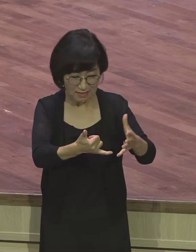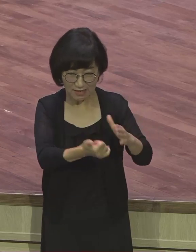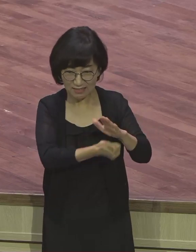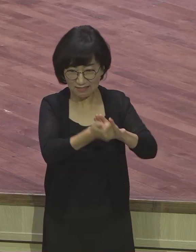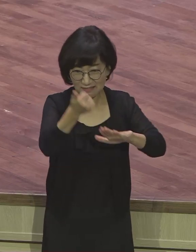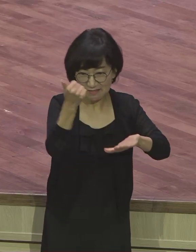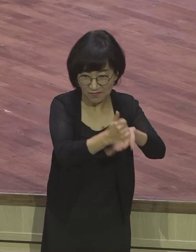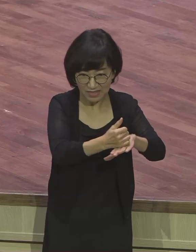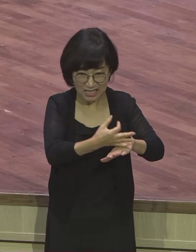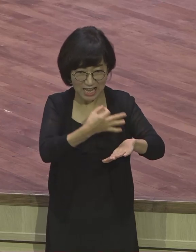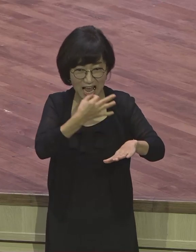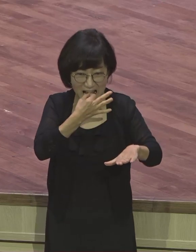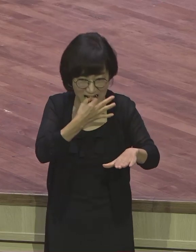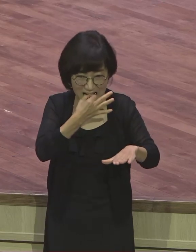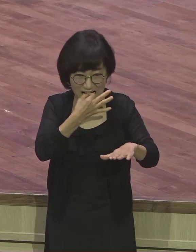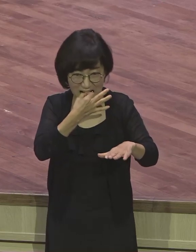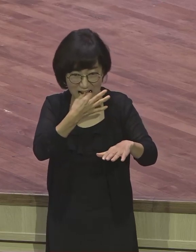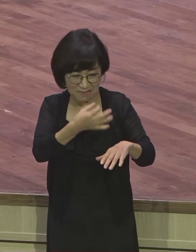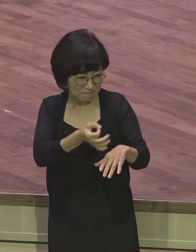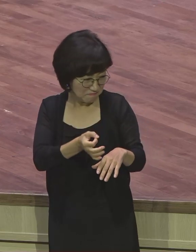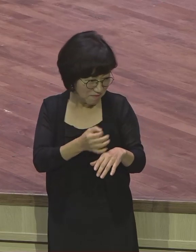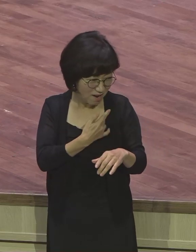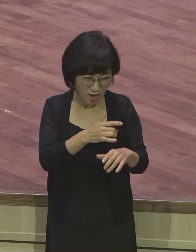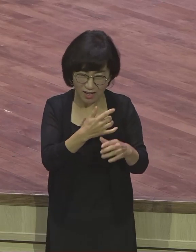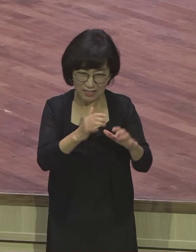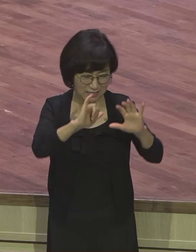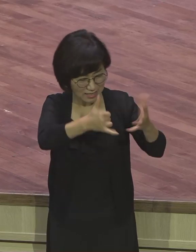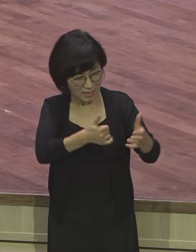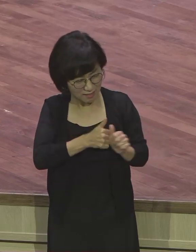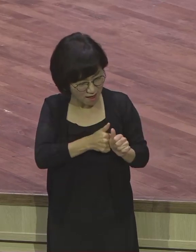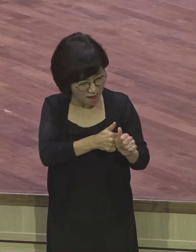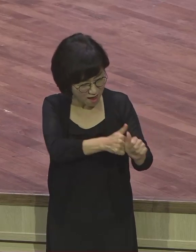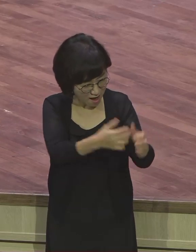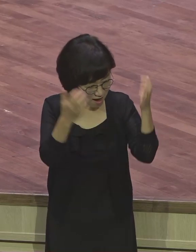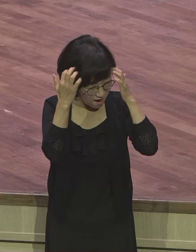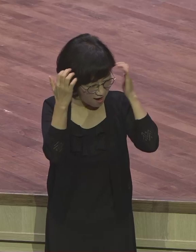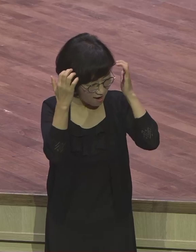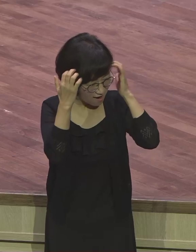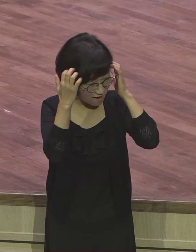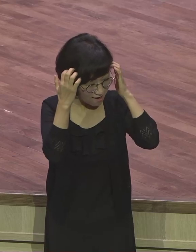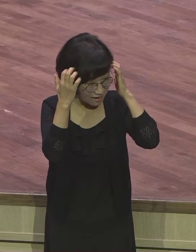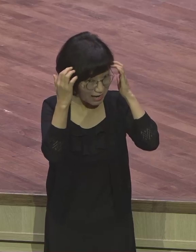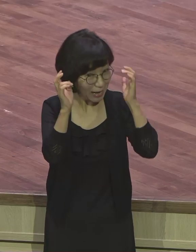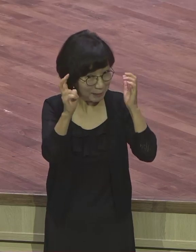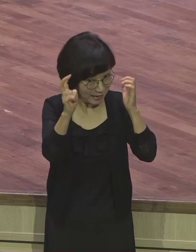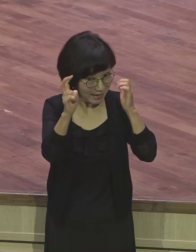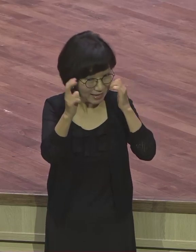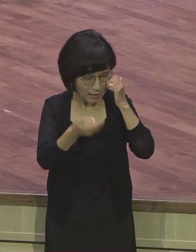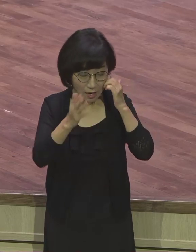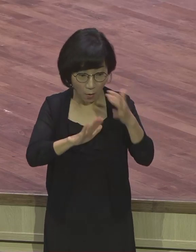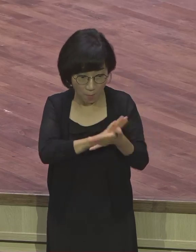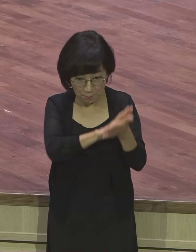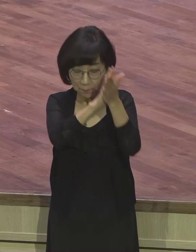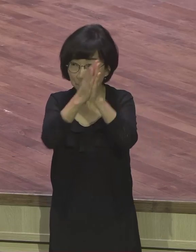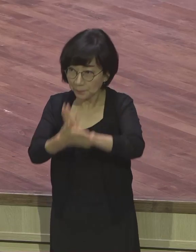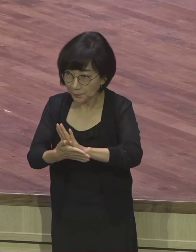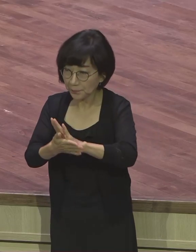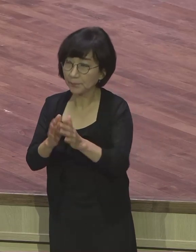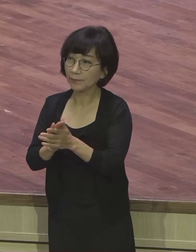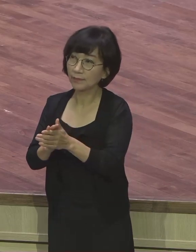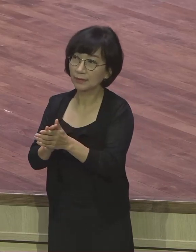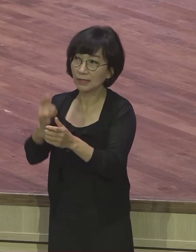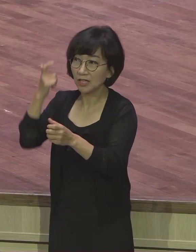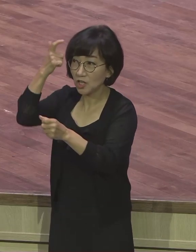미쳐가지고 그렇게 서러운 인생 살 텐데 내가 거듭나서 영의 세계를 알고 영적인